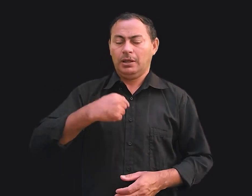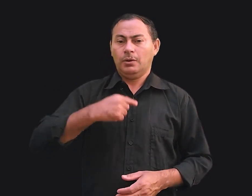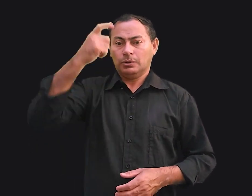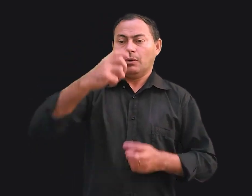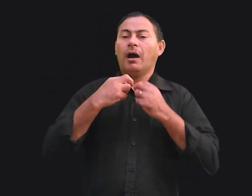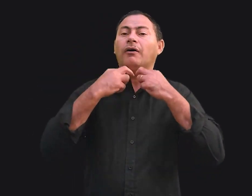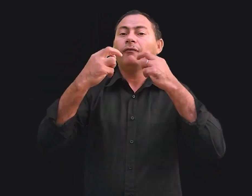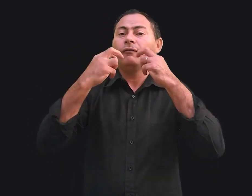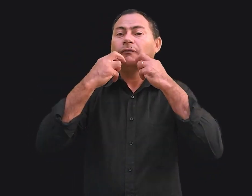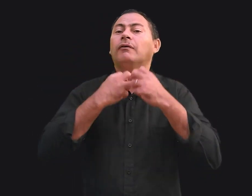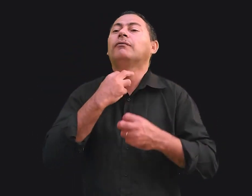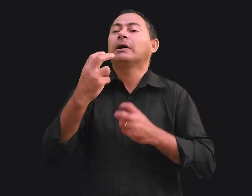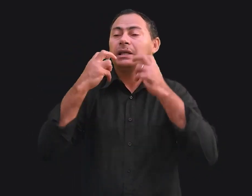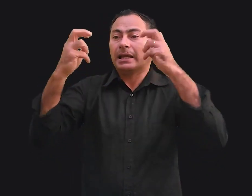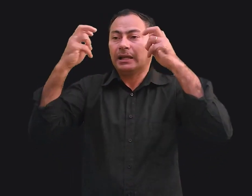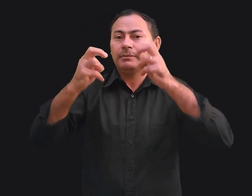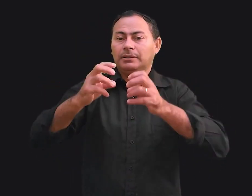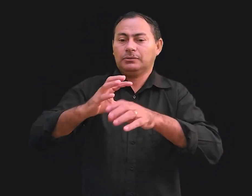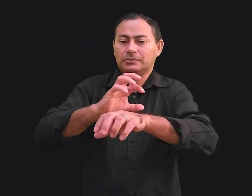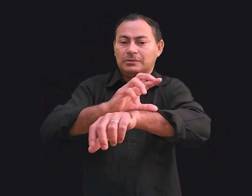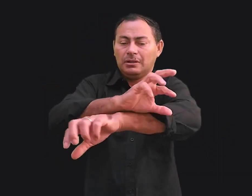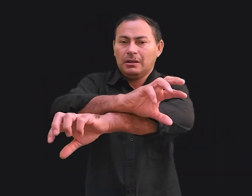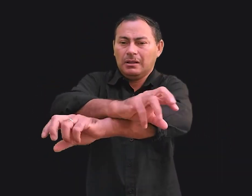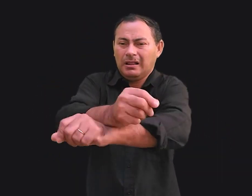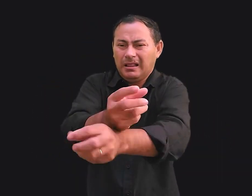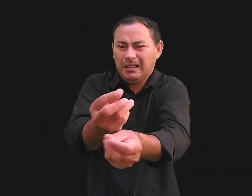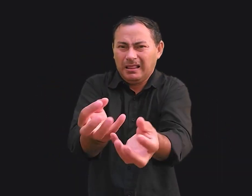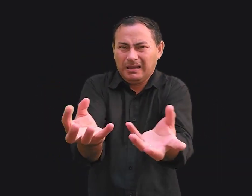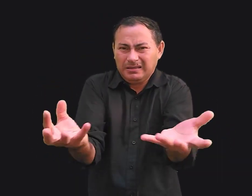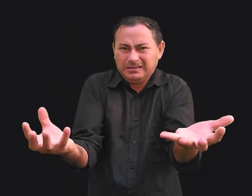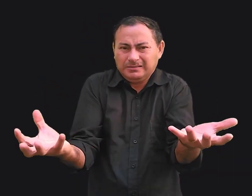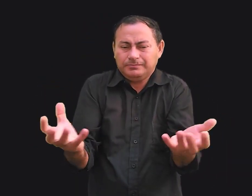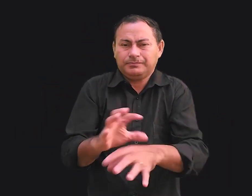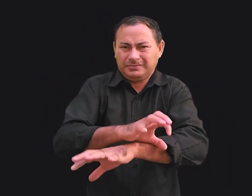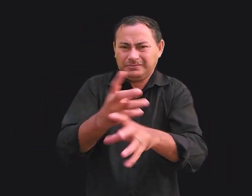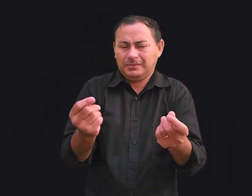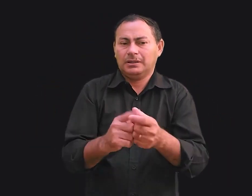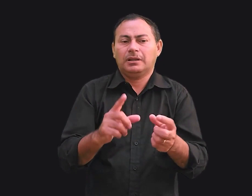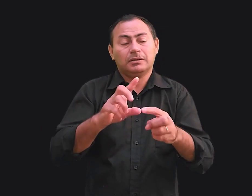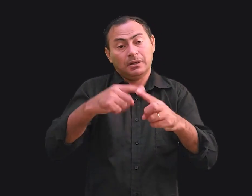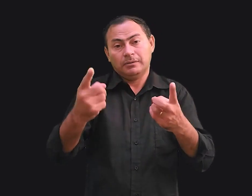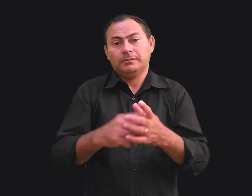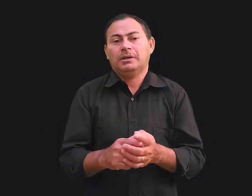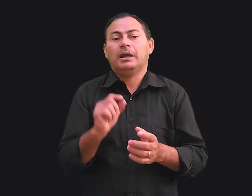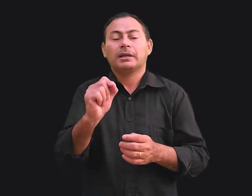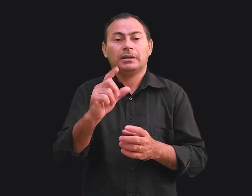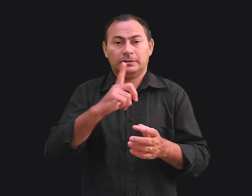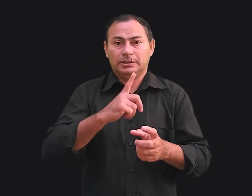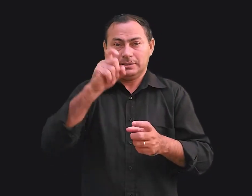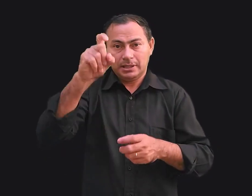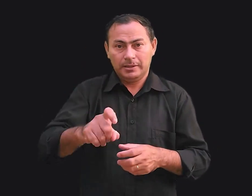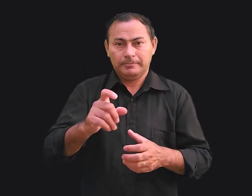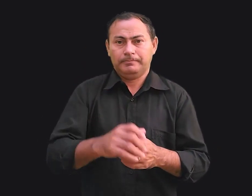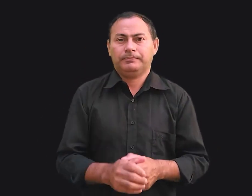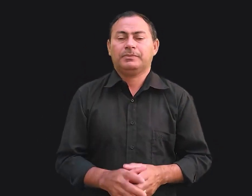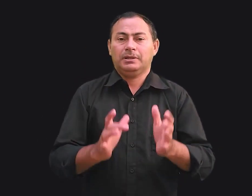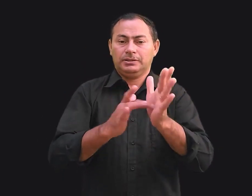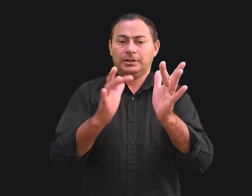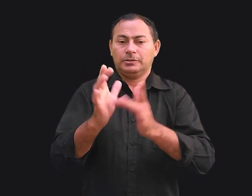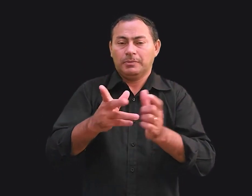sou a voz que clama no deserto. Nada mais, nada menos do que isso. Ele era aquilo que tinha que ser. Jesus falou que